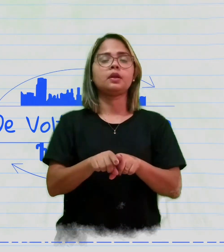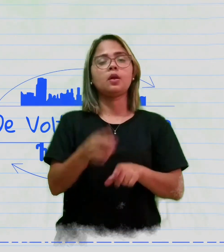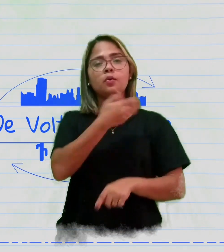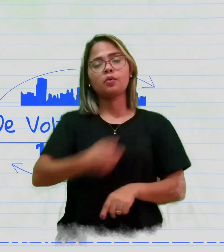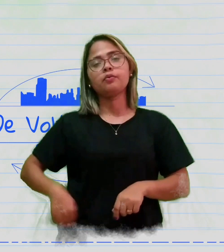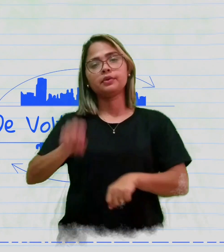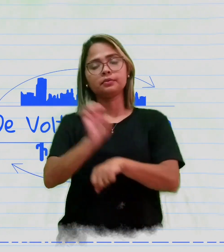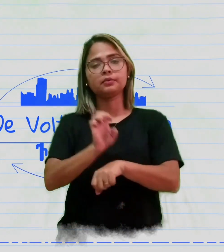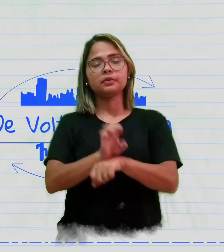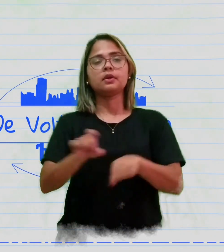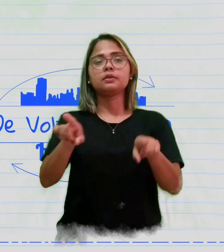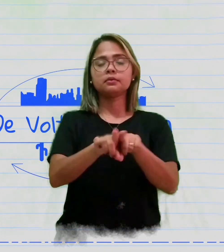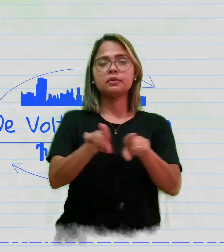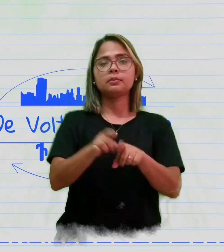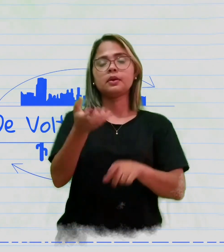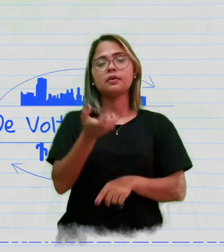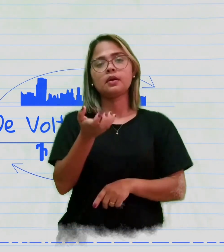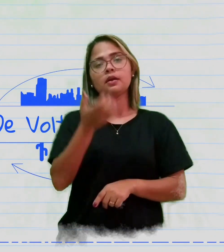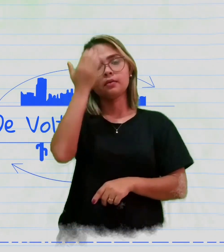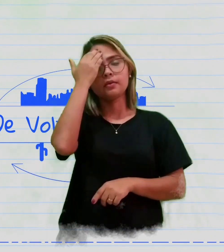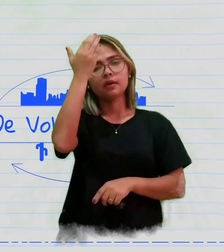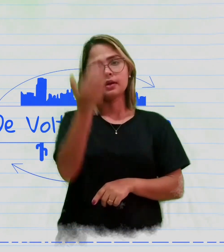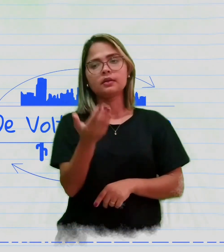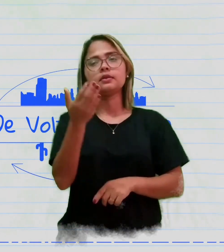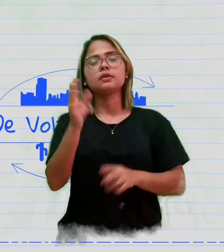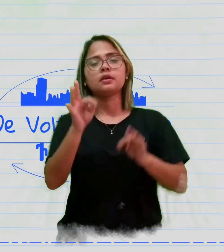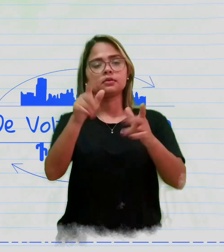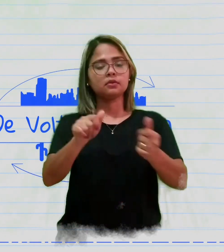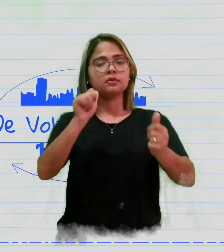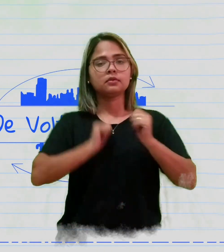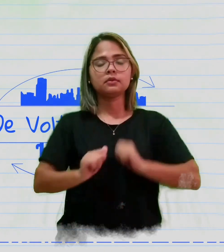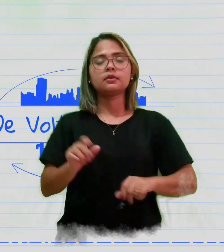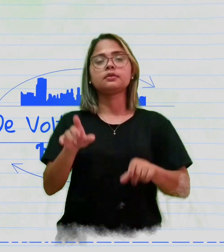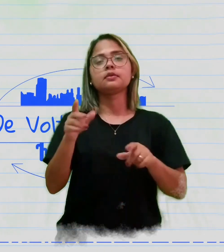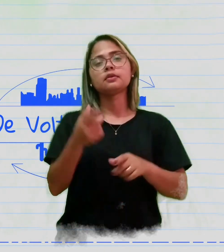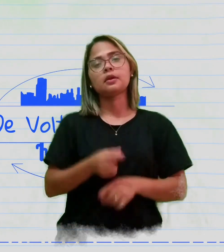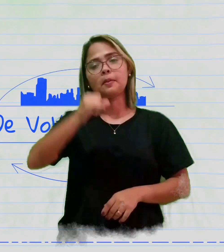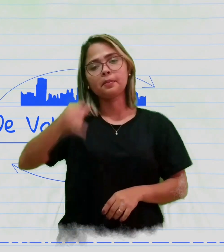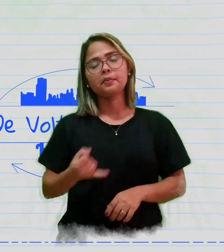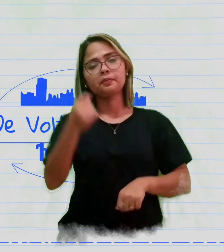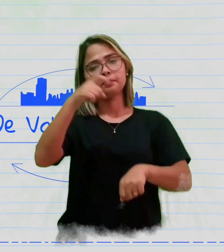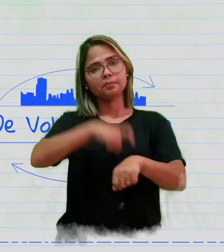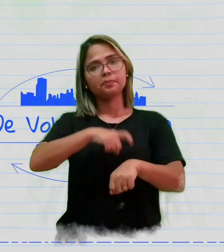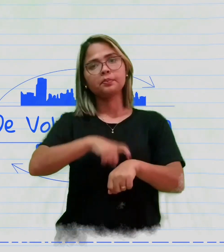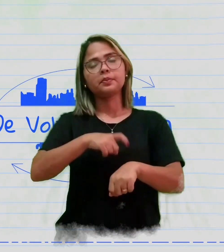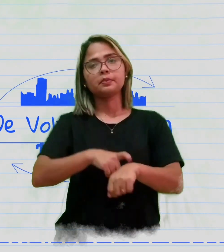E agradecer a quem contribuiu efetivamente nos bastidores da Rádio Novela, que foi Mayra Beatriz, que nos ajudou com coleta